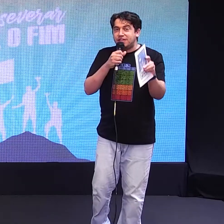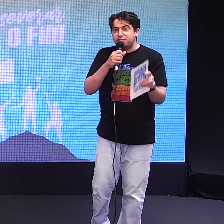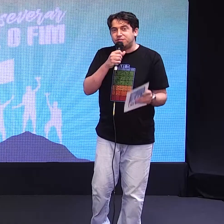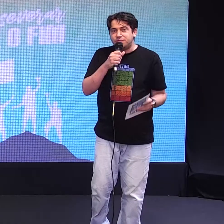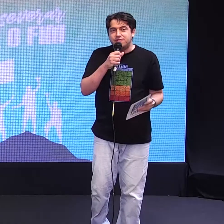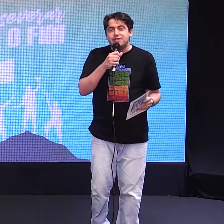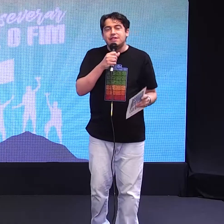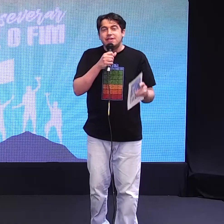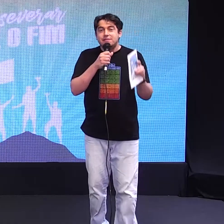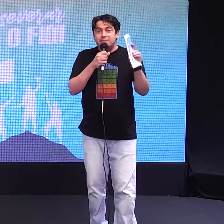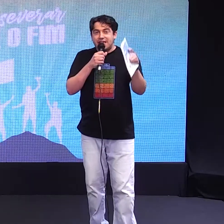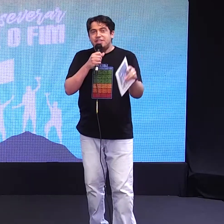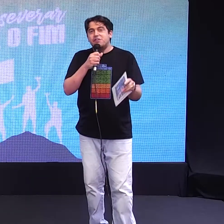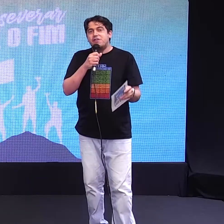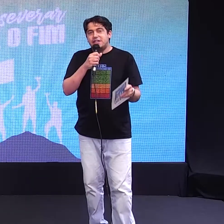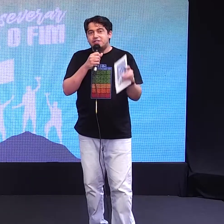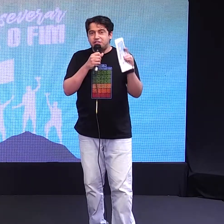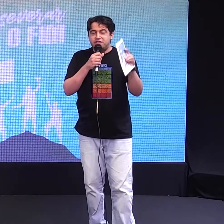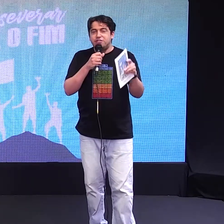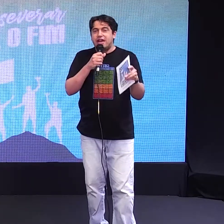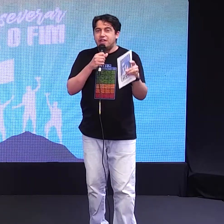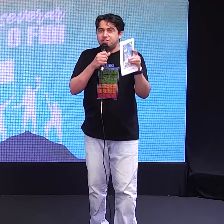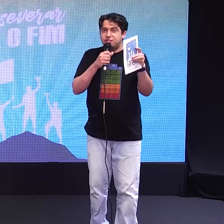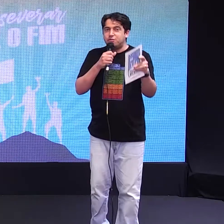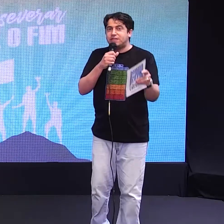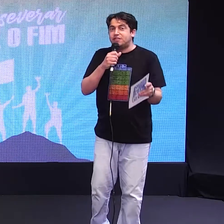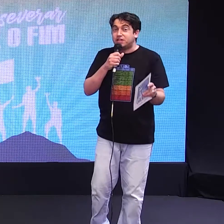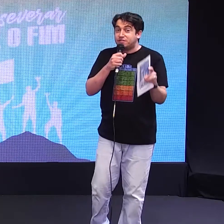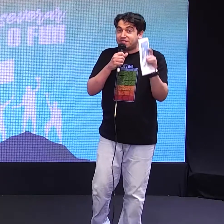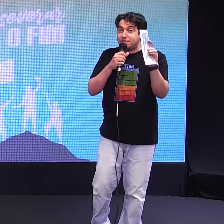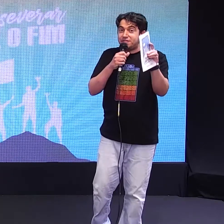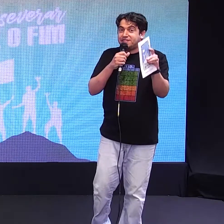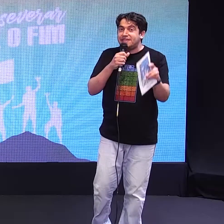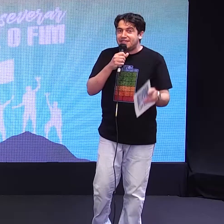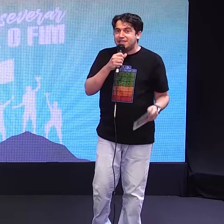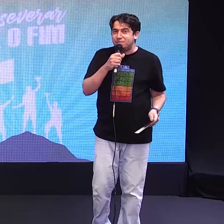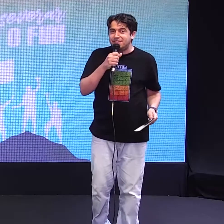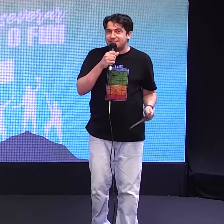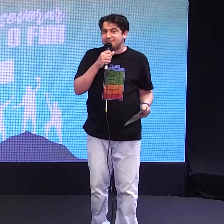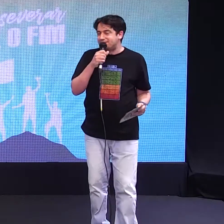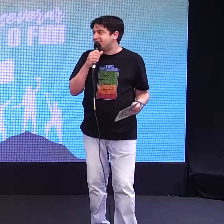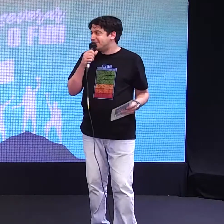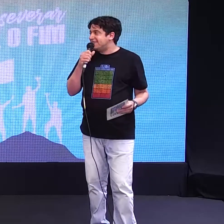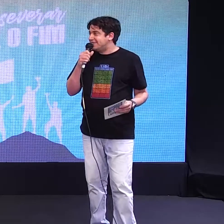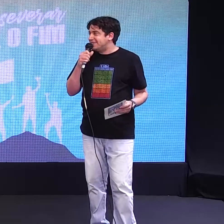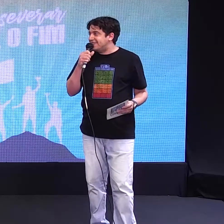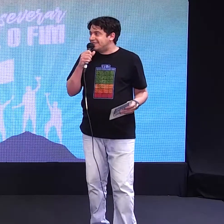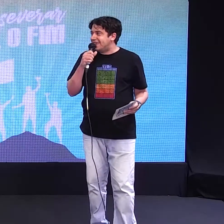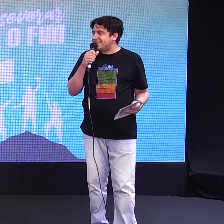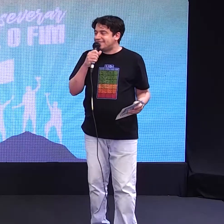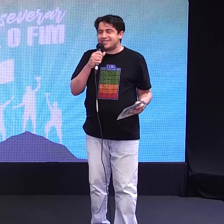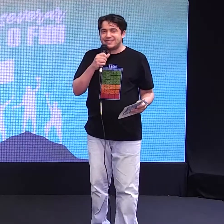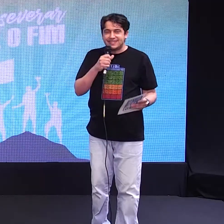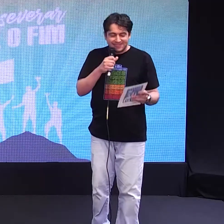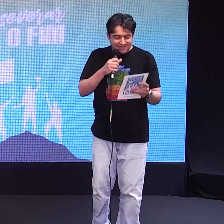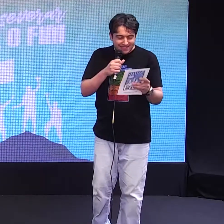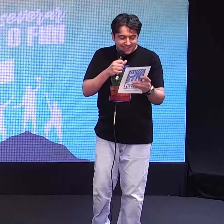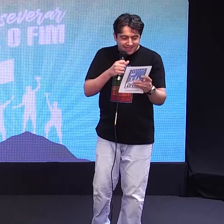não tem o Zoom, baixe agora no seu celular ou no seu computador, que você vai precisar dele depois,